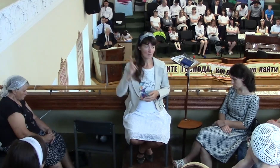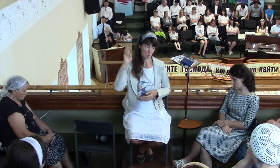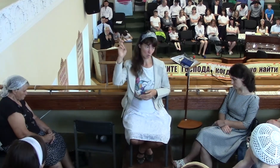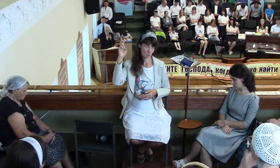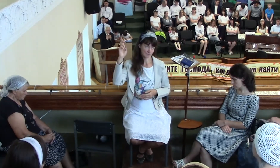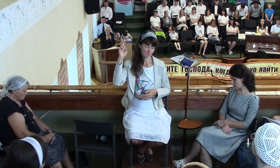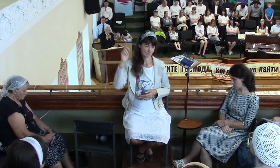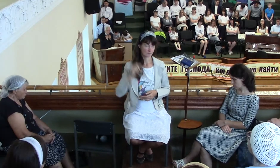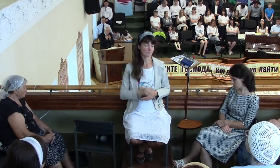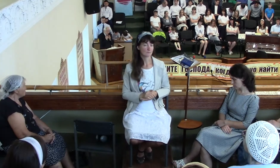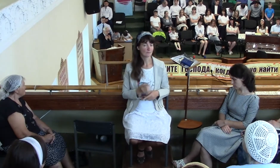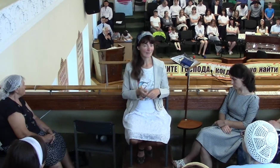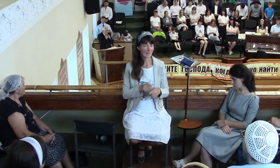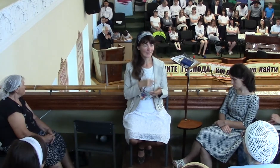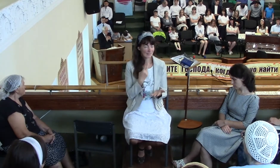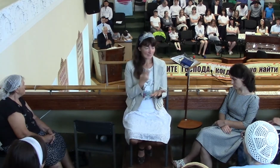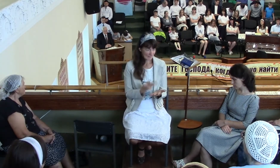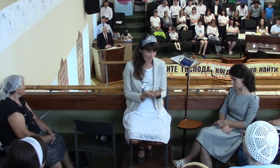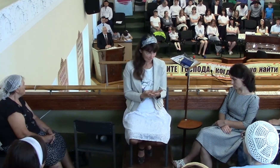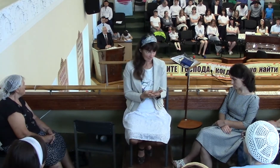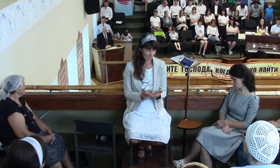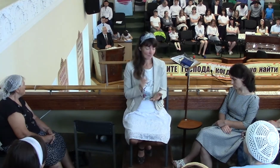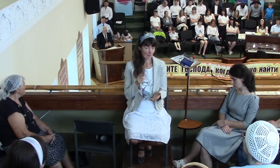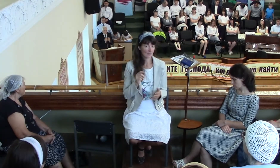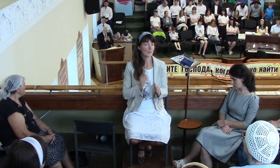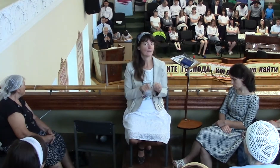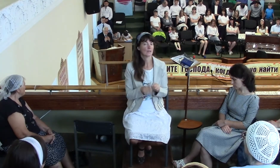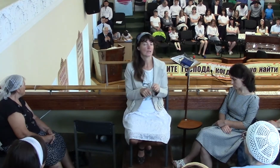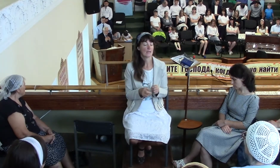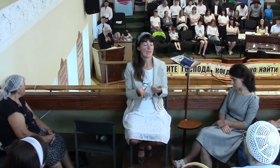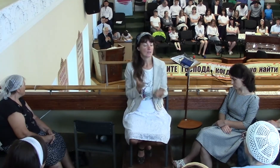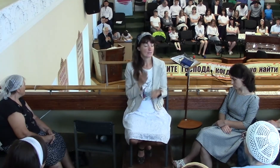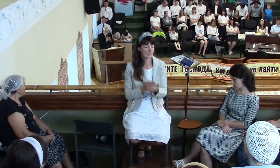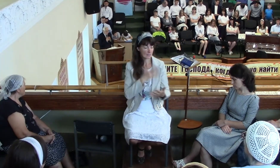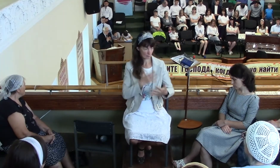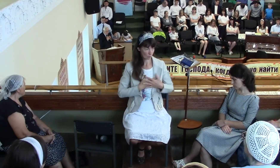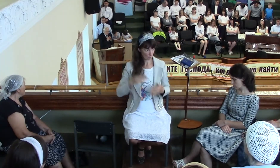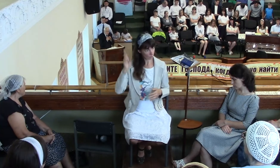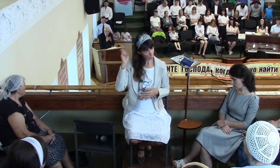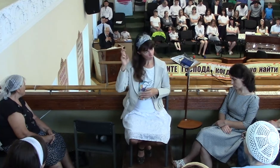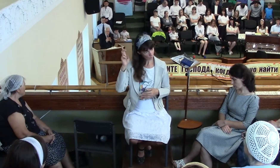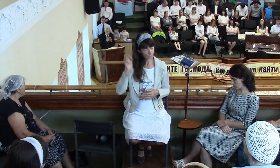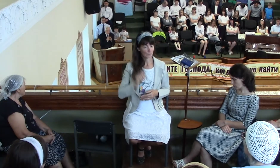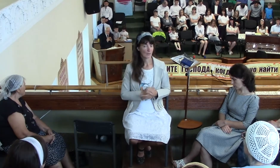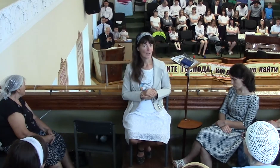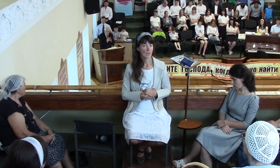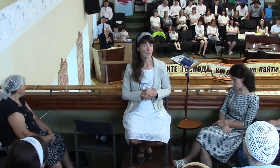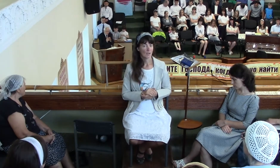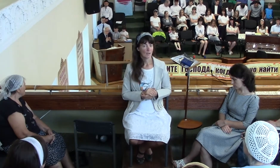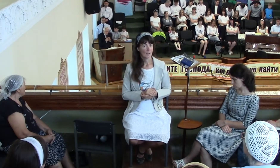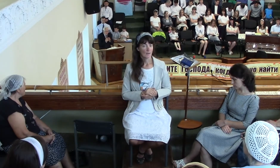она выражается, знаете, еще в чем? Ее проверить можно. Если она есть. Если есть любовь к